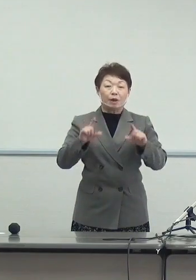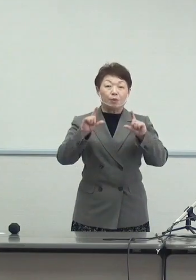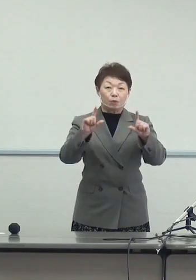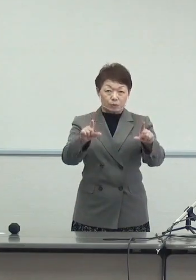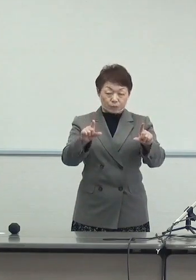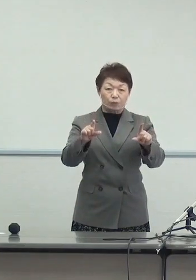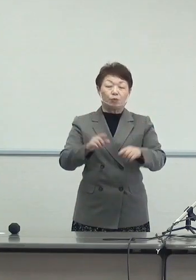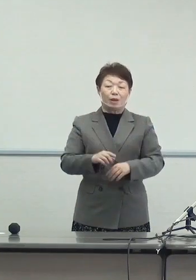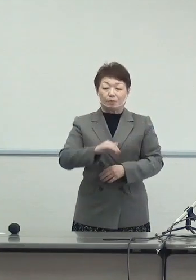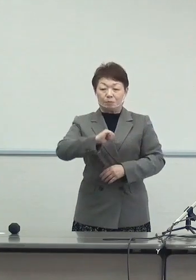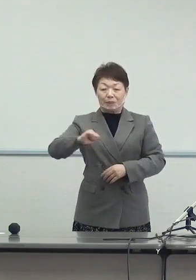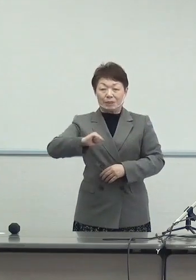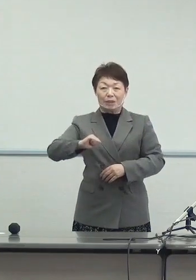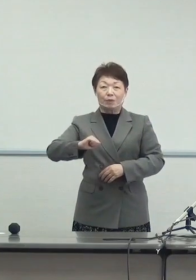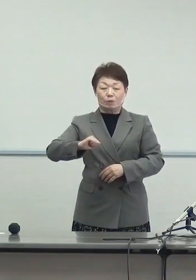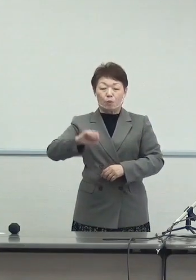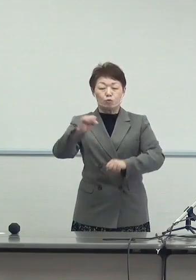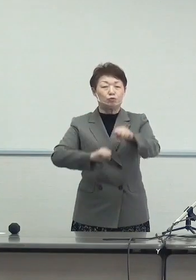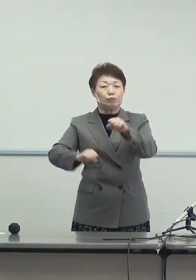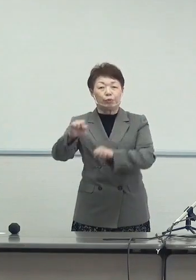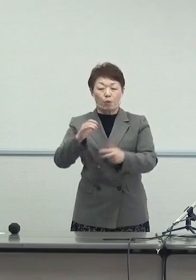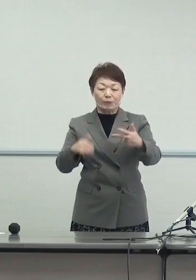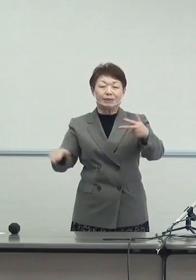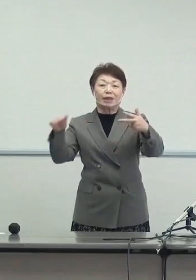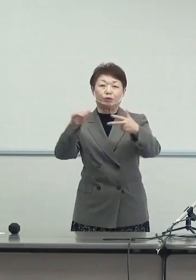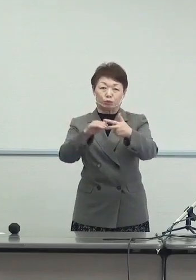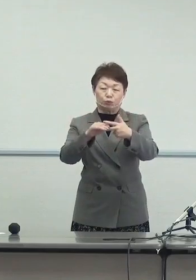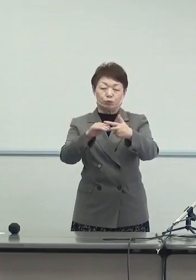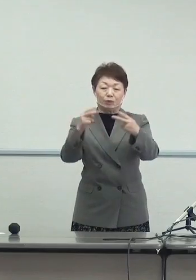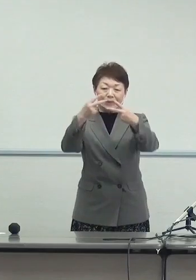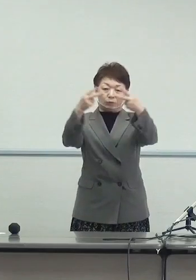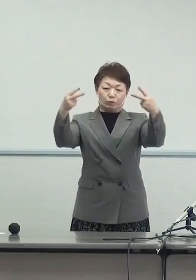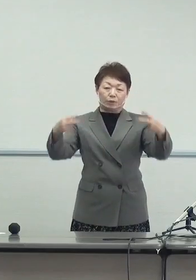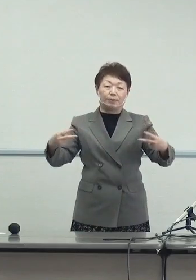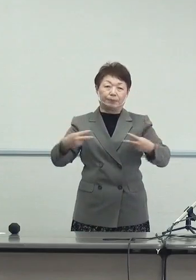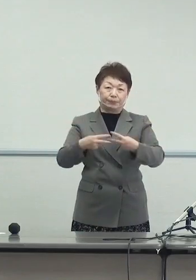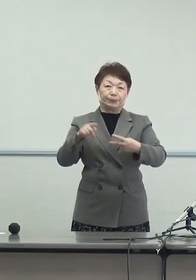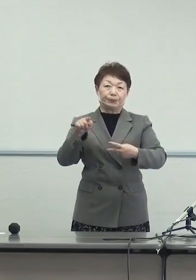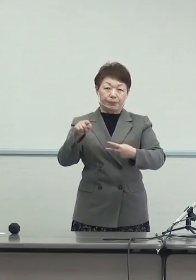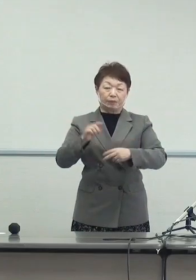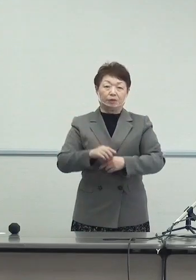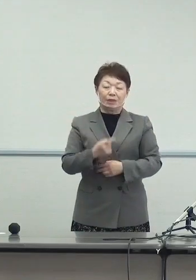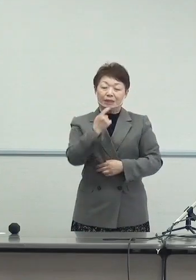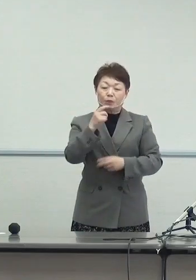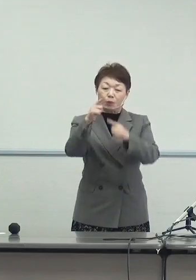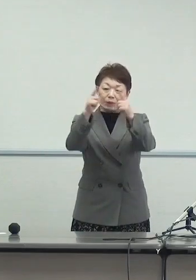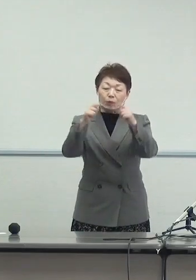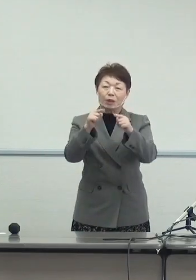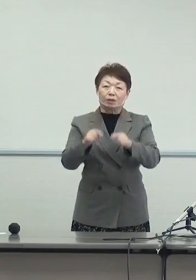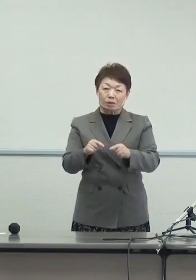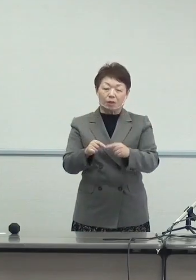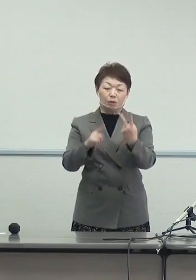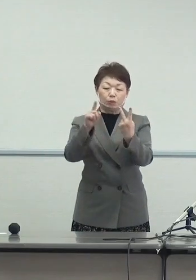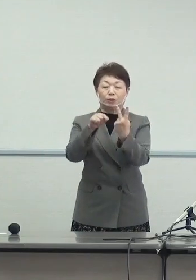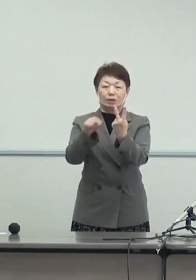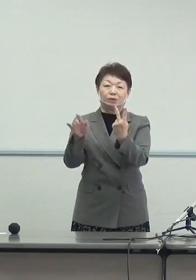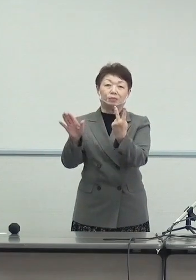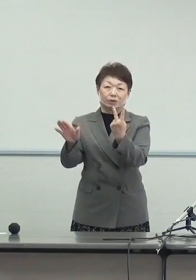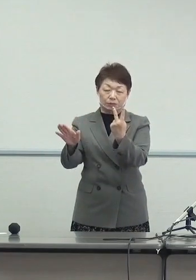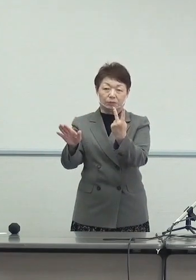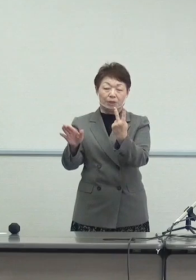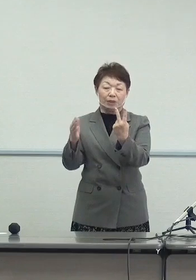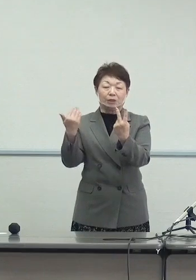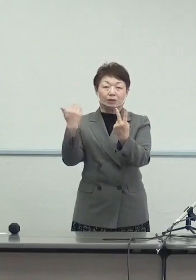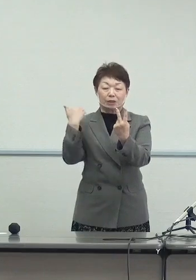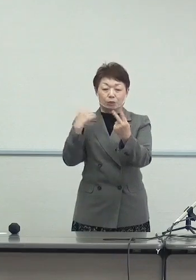ますのは右側の運動施設というふうにありますが二重線に囲っております 白い人型が2人中に入ってございますが、先ほ